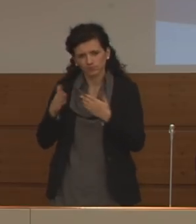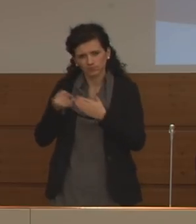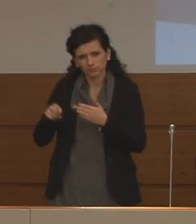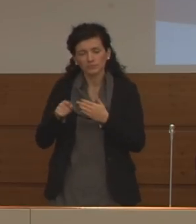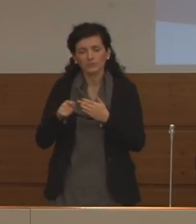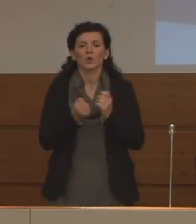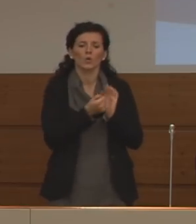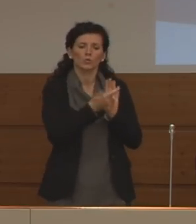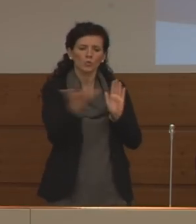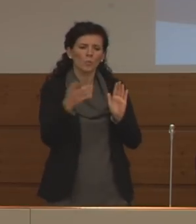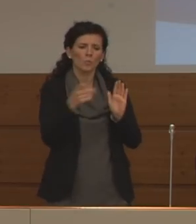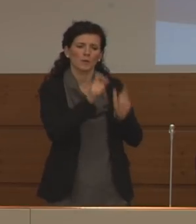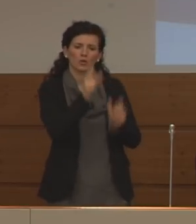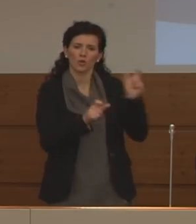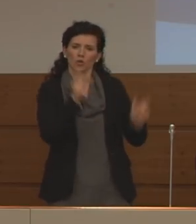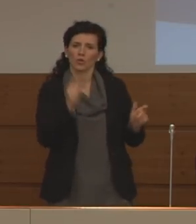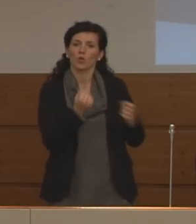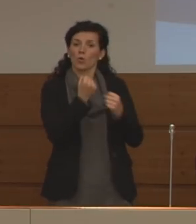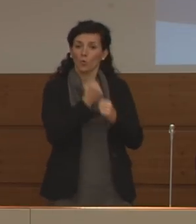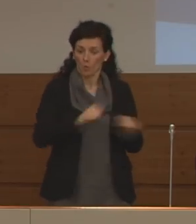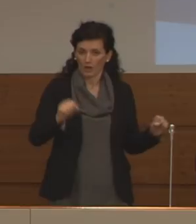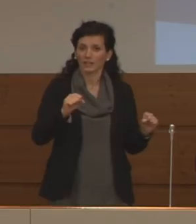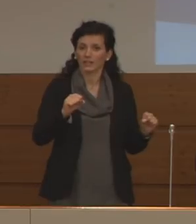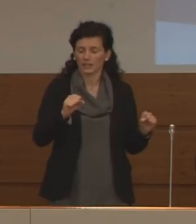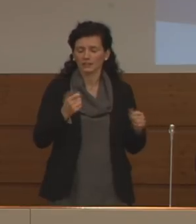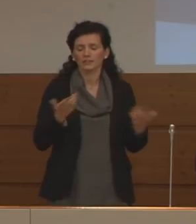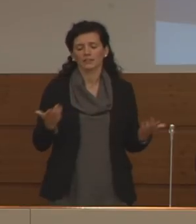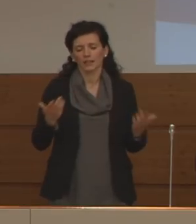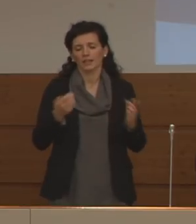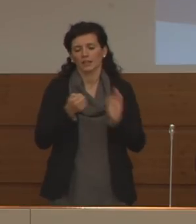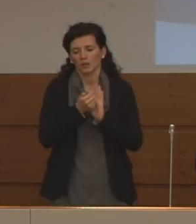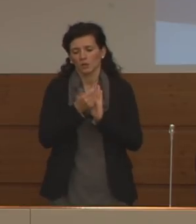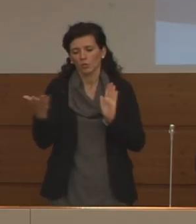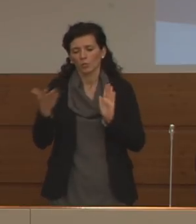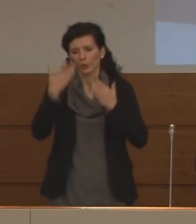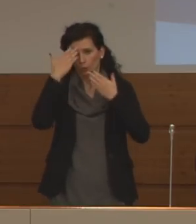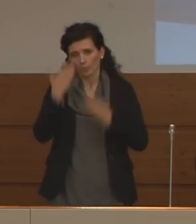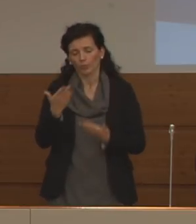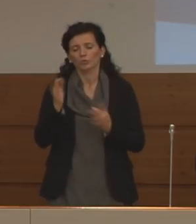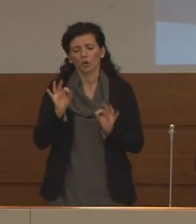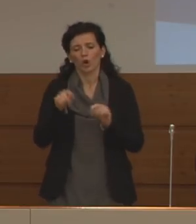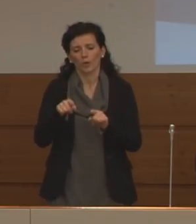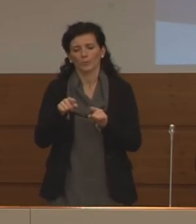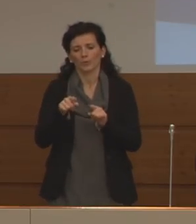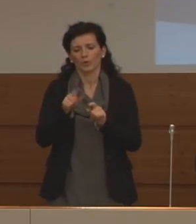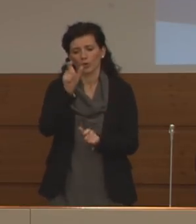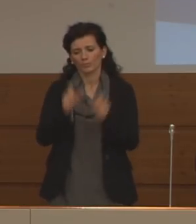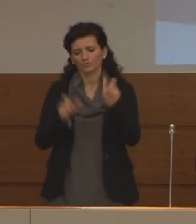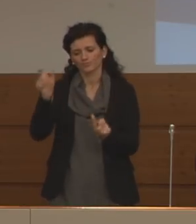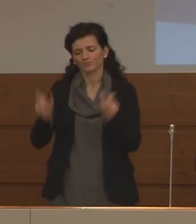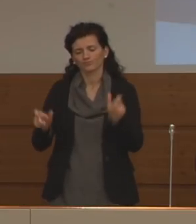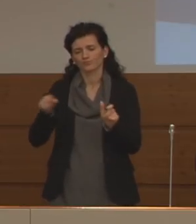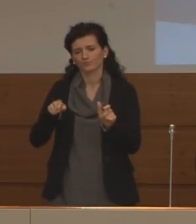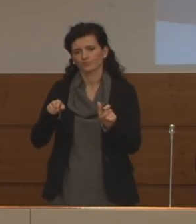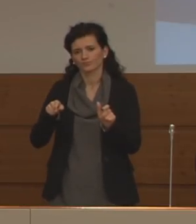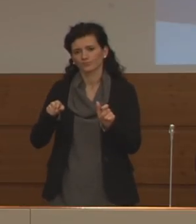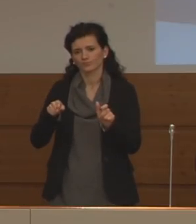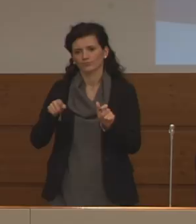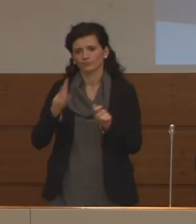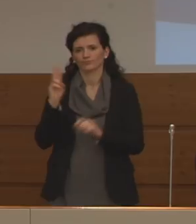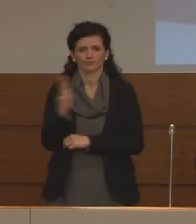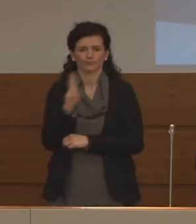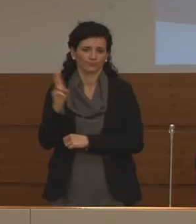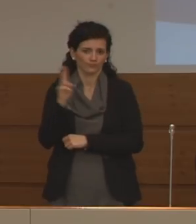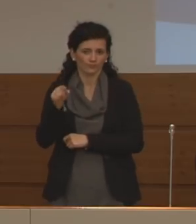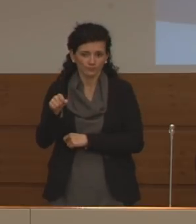guariti e purtroppo anche per quel che riguarda il numero di persone